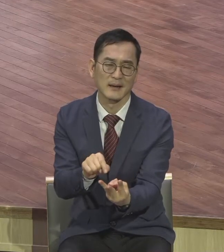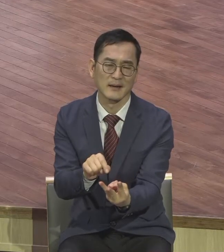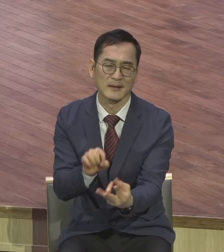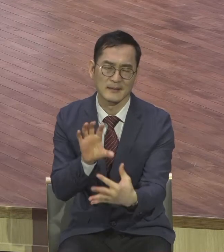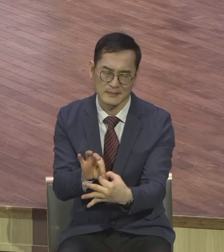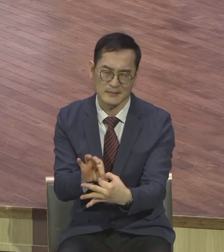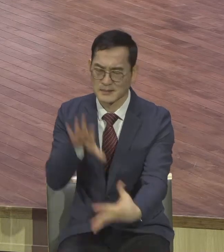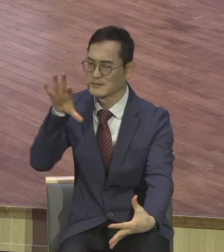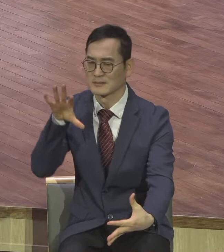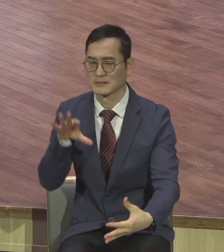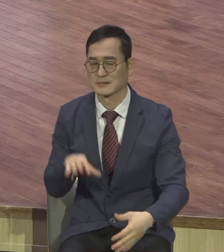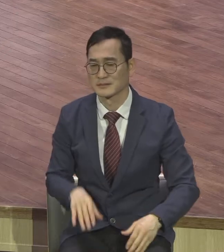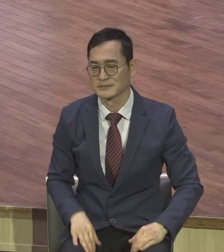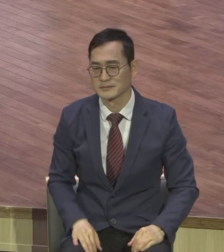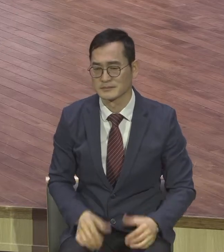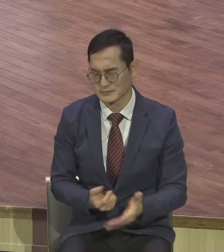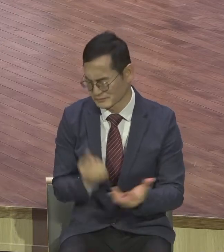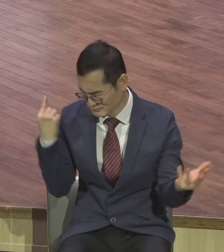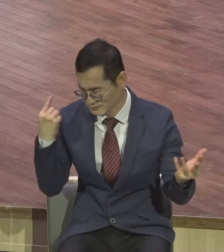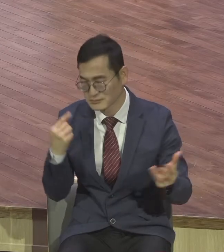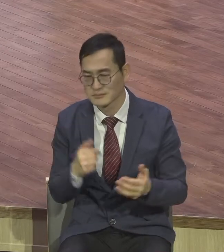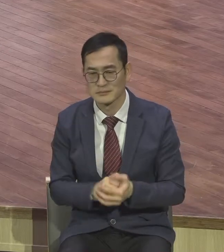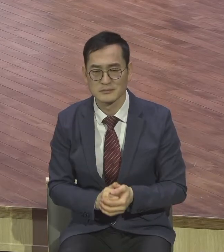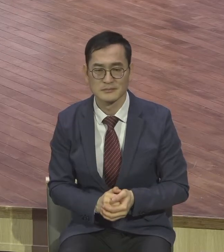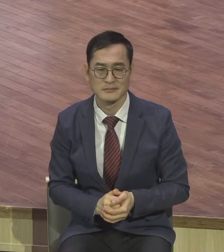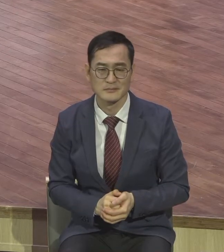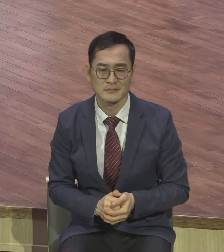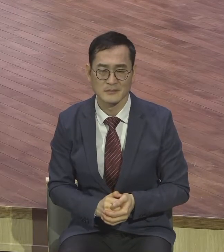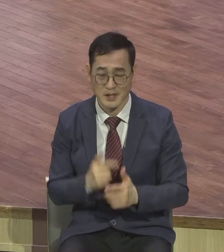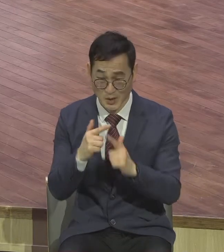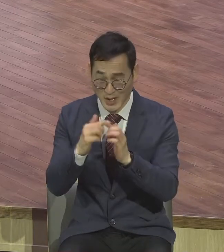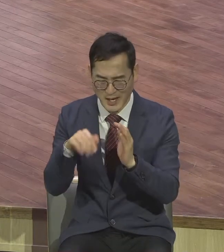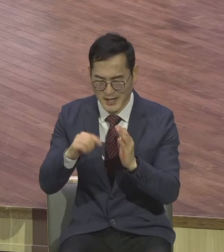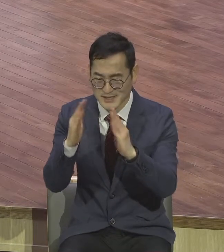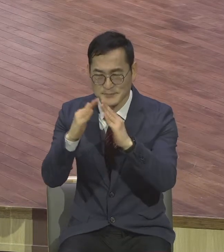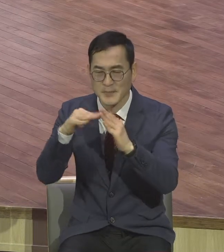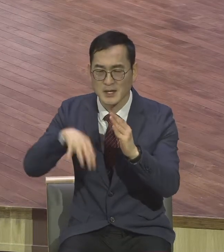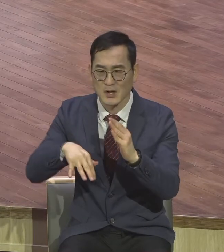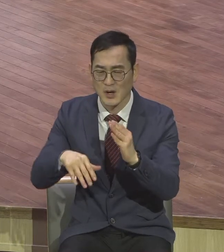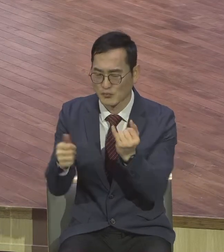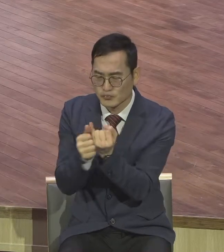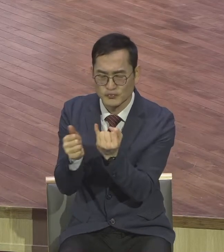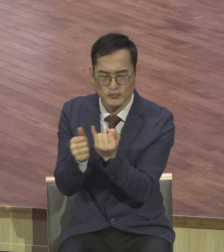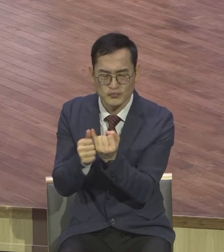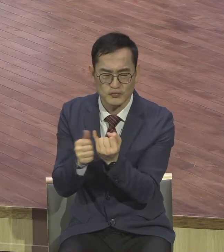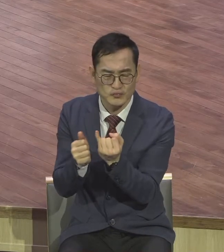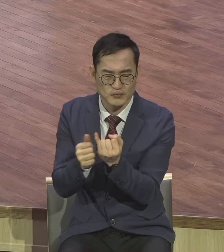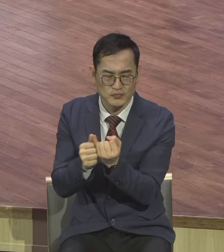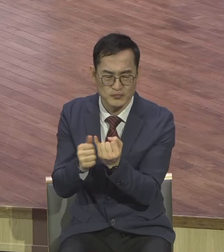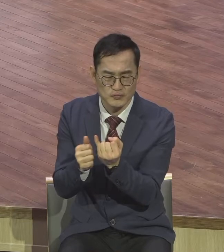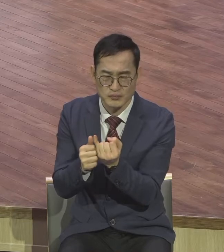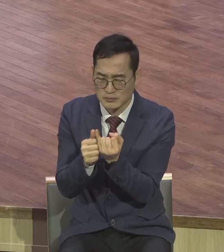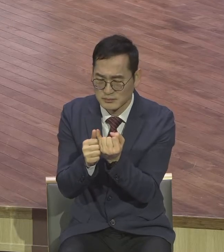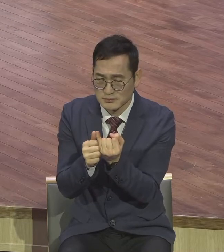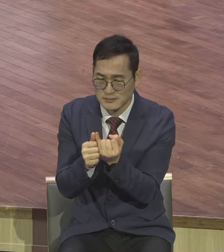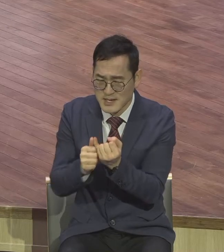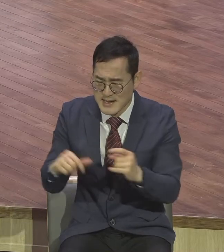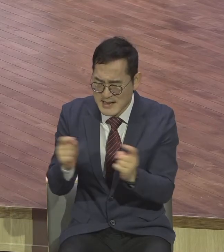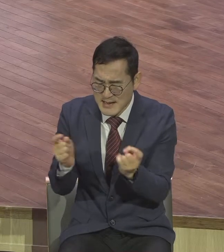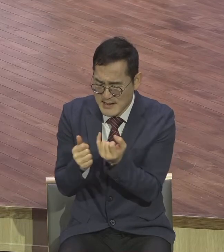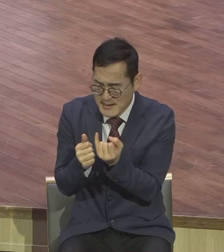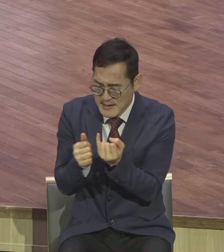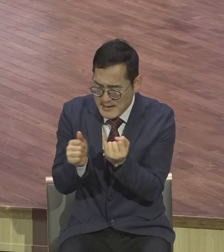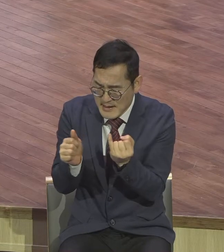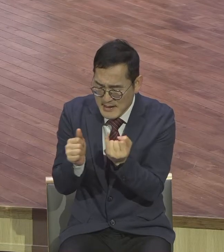사이 마찬가지요 왜 맨날 그렇게 막 부부 사이에 말해 아싹 아싹 사람판 끄듯이